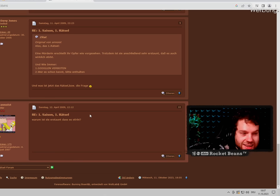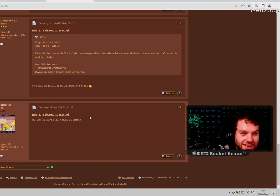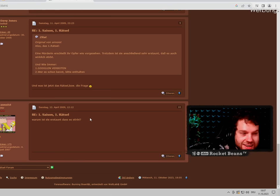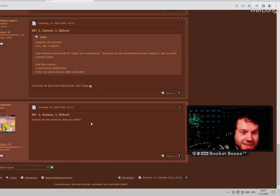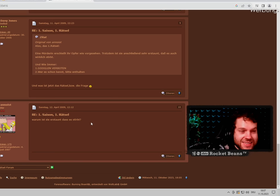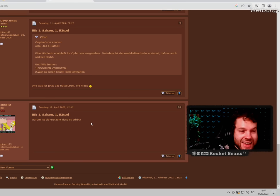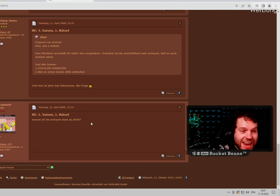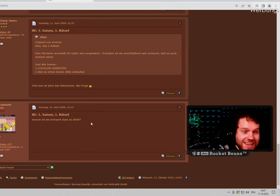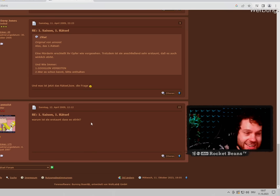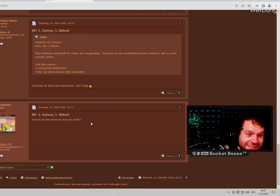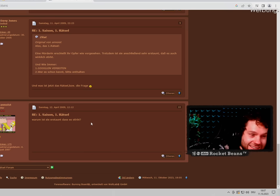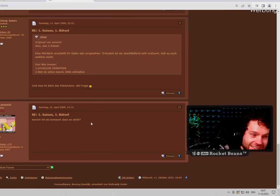Hier ist Ende?